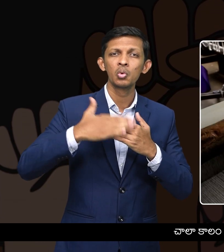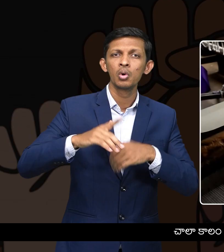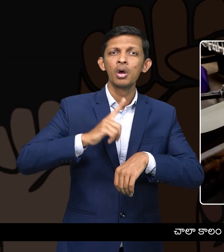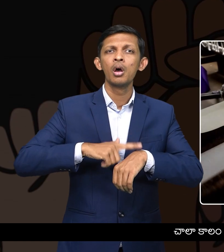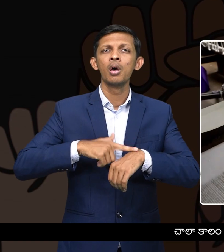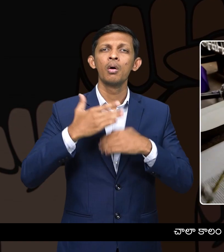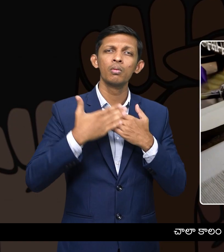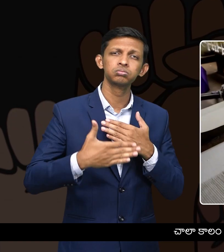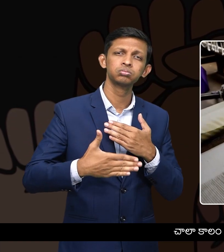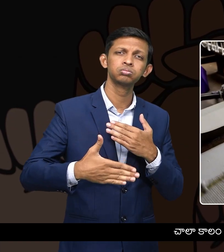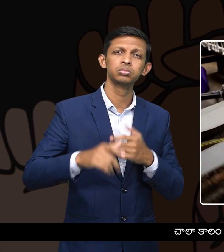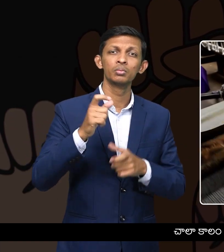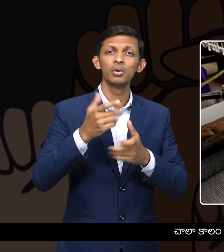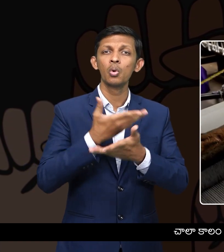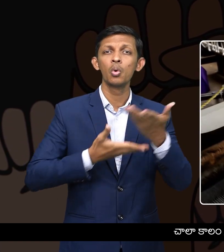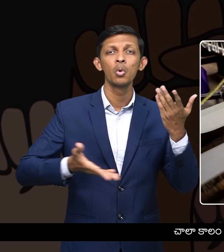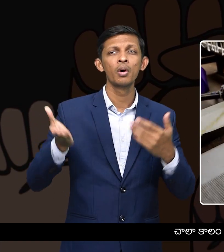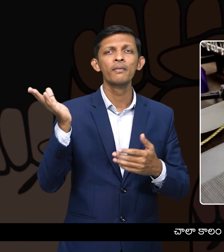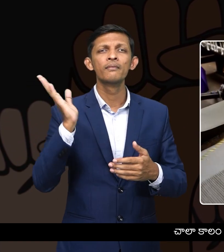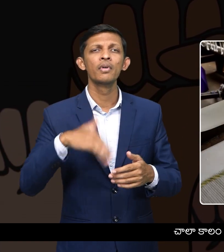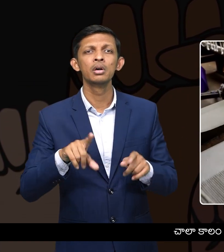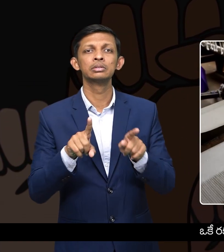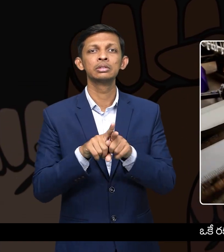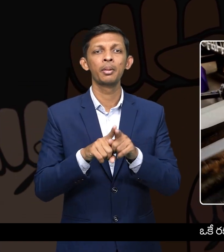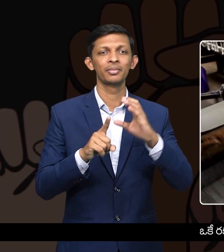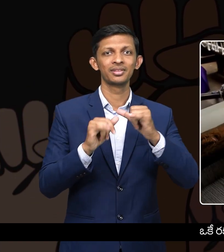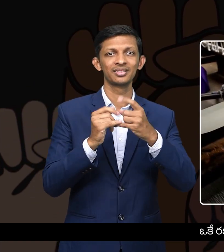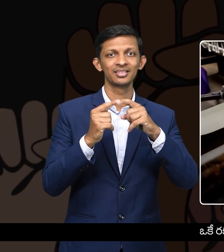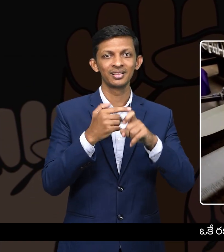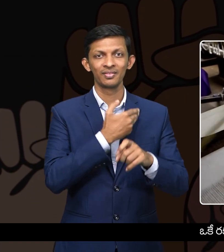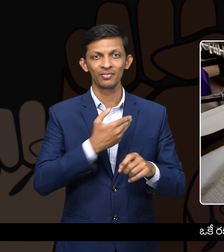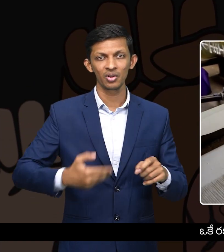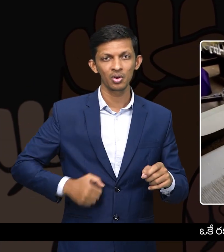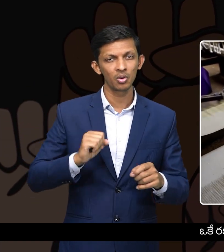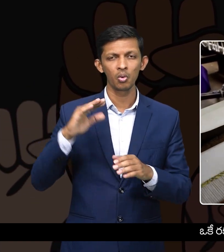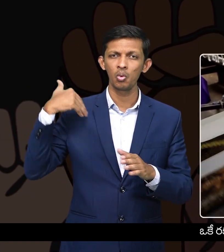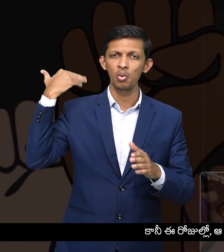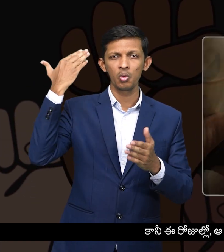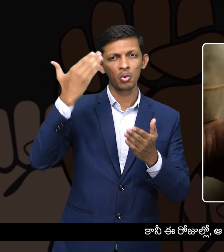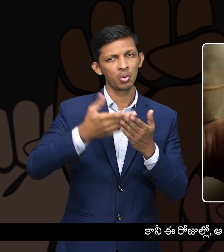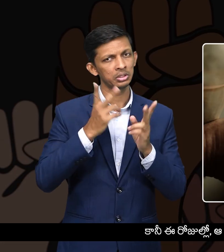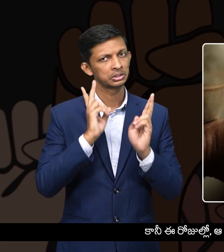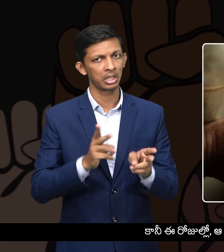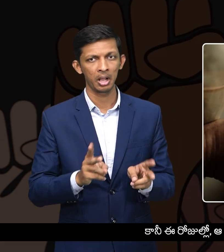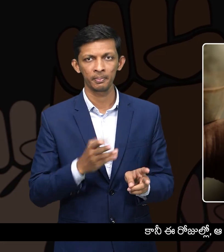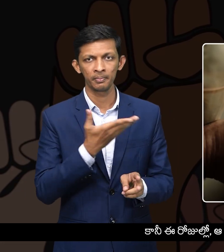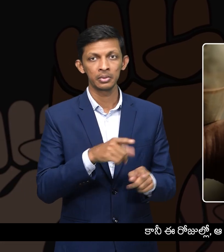చాలా కాలం క్రితం ఒకే కులానికి చెందిన వారు ఒకే రకమైన ఉద్యోగం చేసేవారు. కానీ ఈ రోజుల్లో ఆ